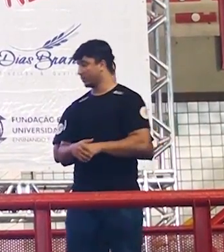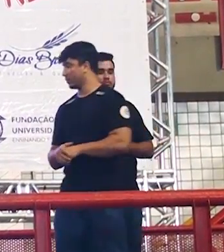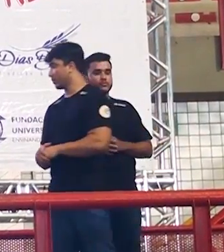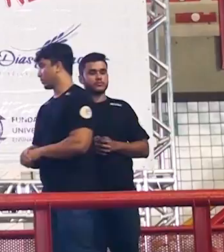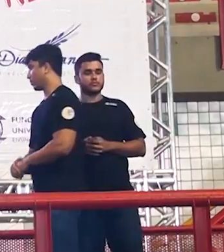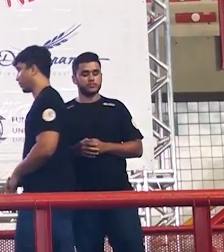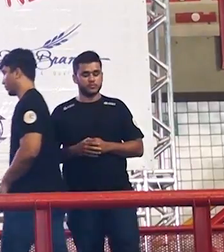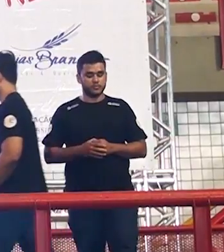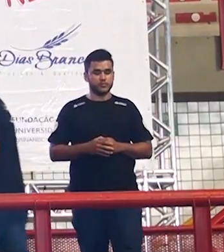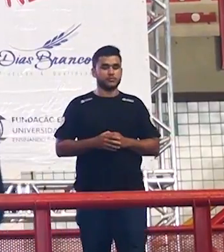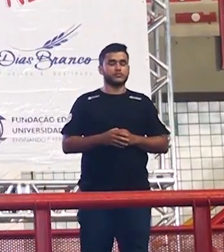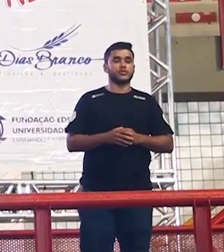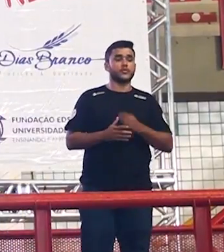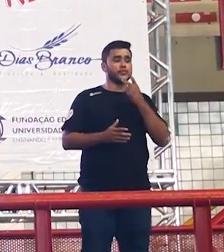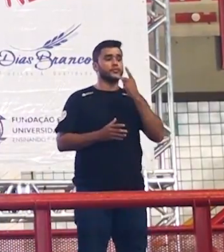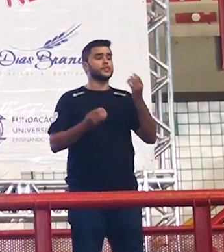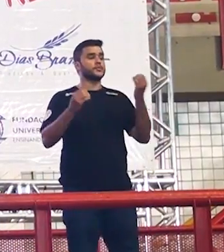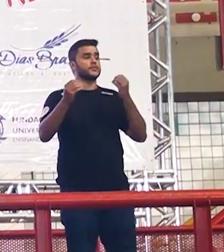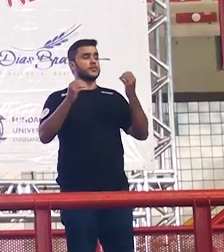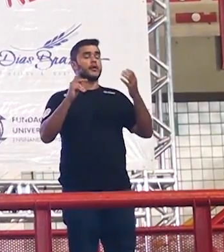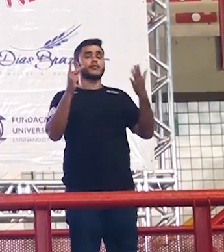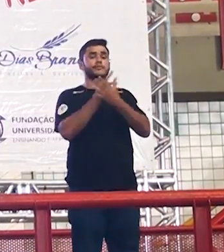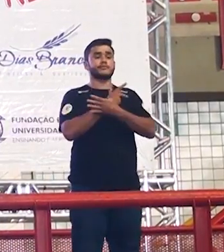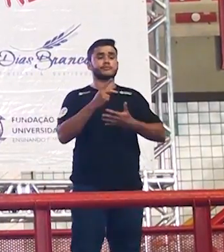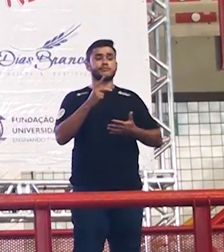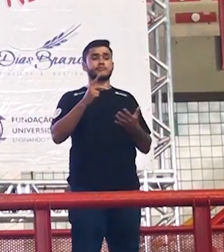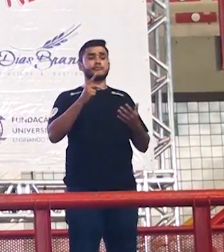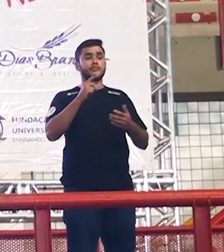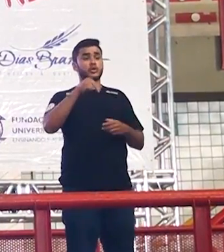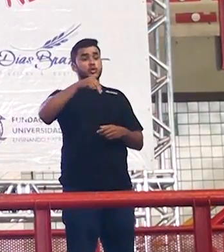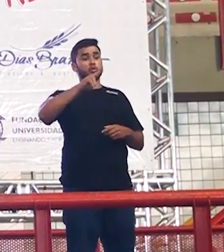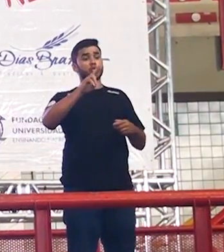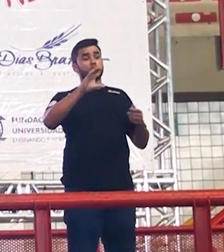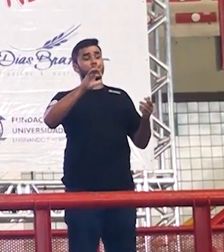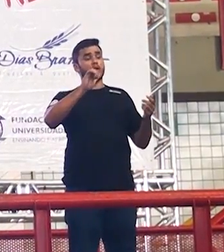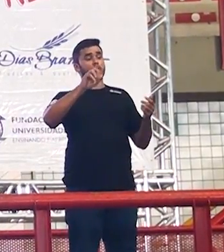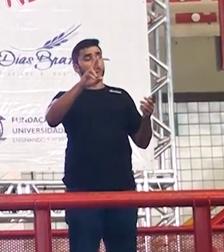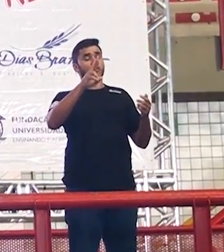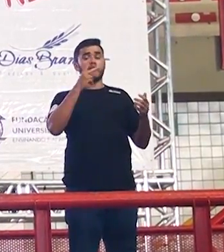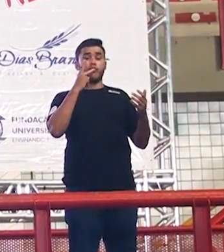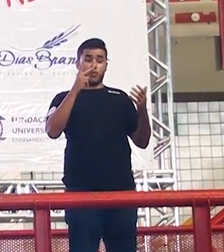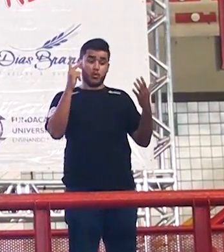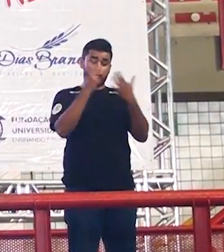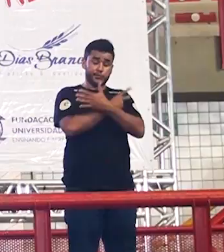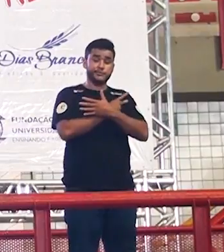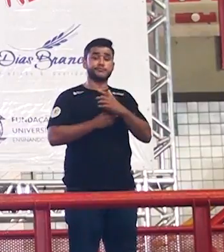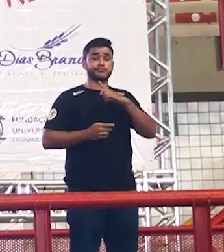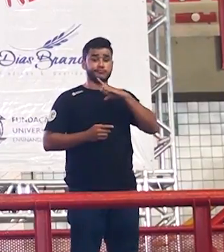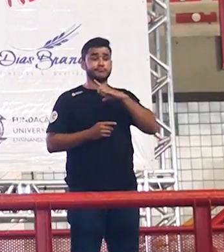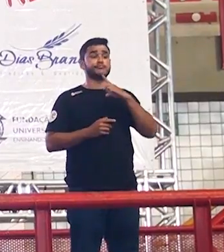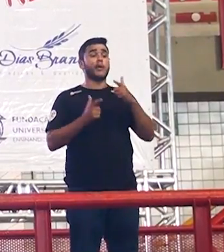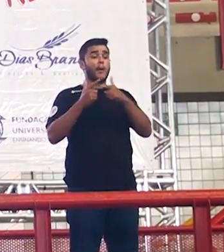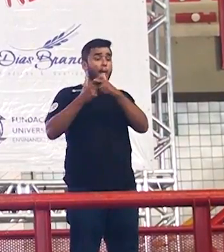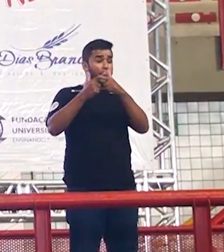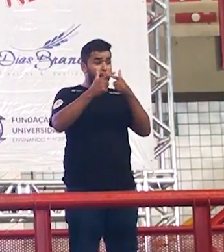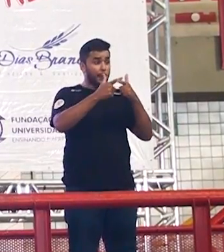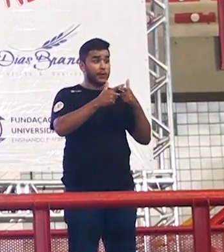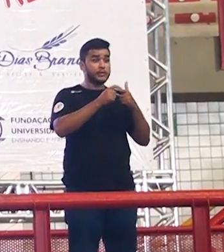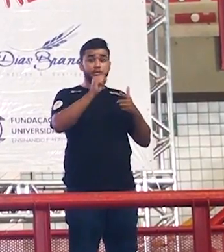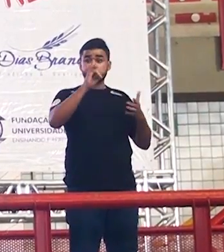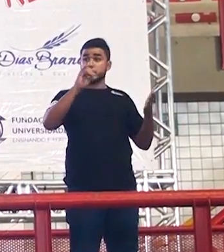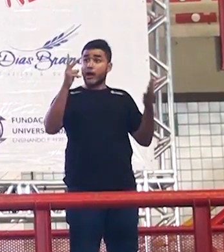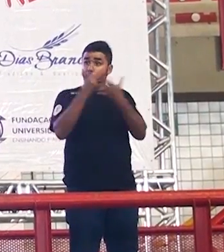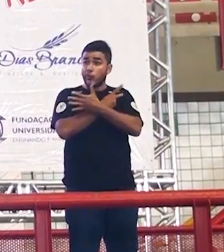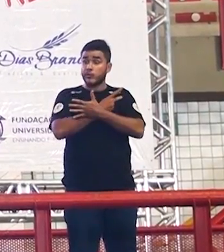por conta de acidentes nucleares. O grande problema da energia nuclear, de novo, é que quando há um